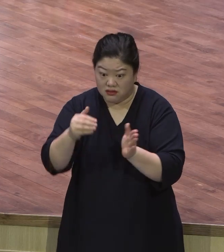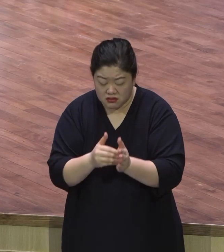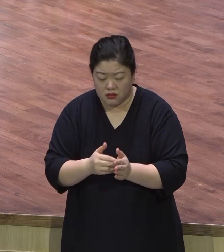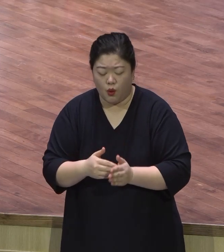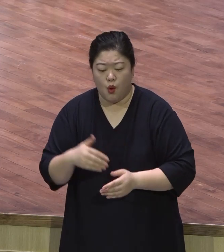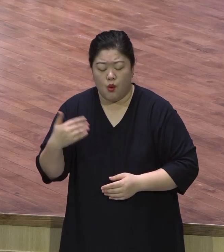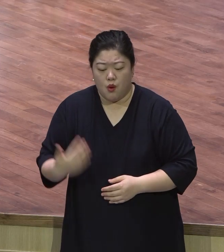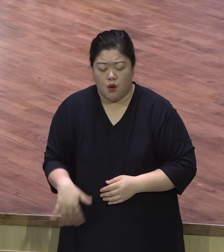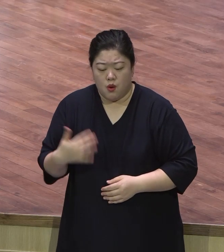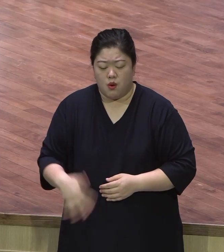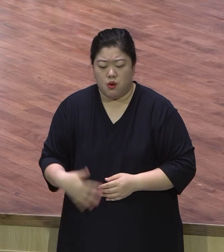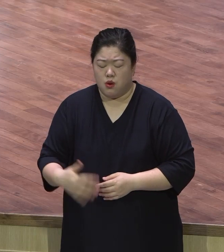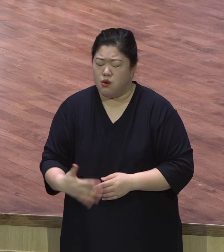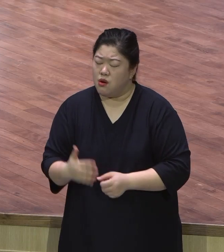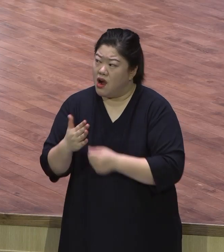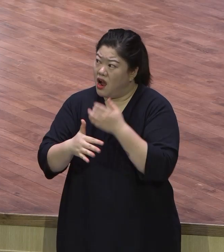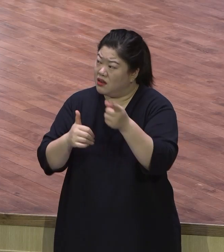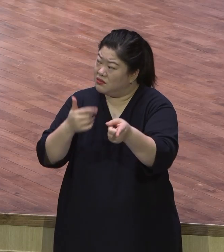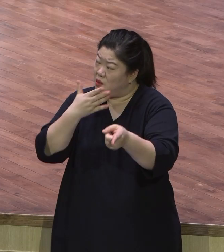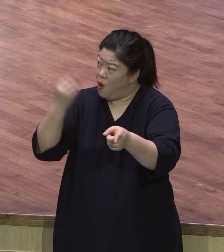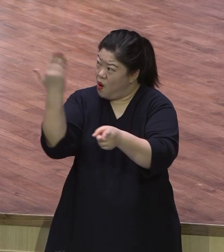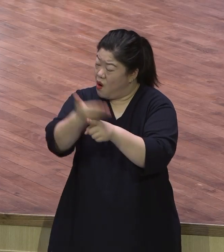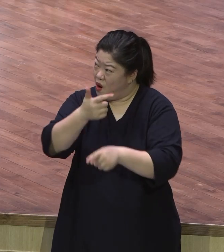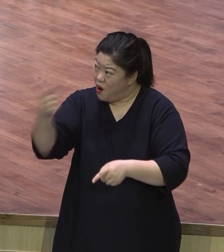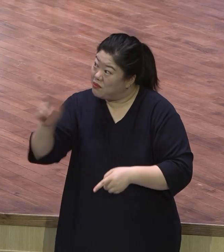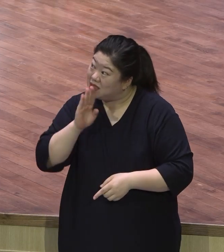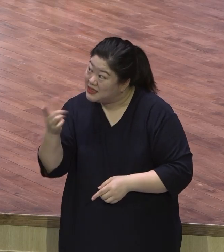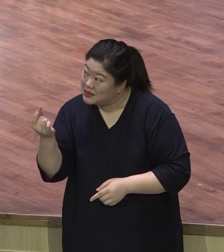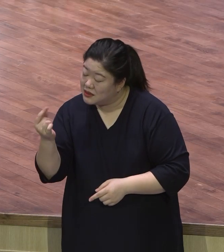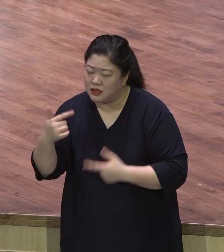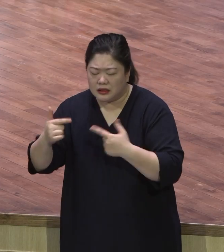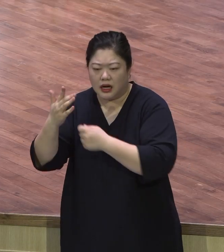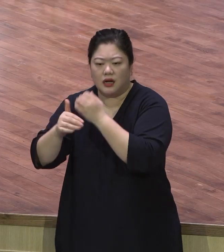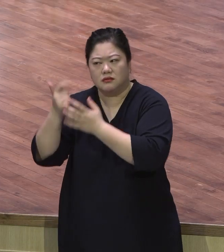하나님께서는 헛되이 받는 법이 없습니다.